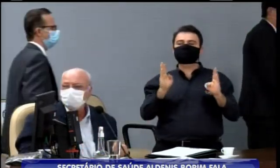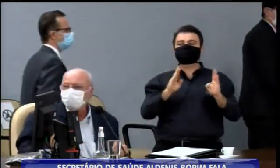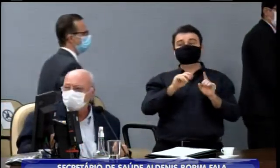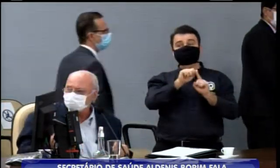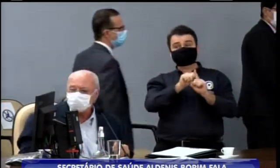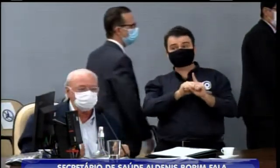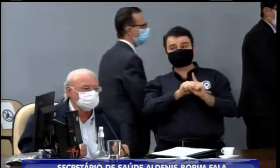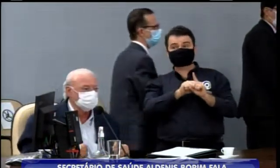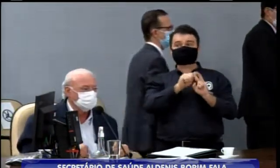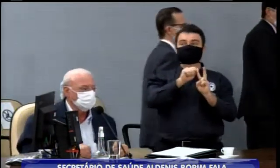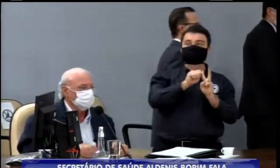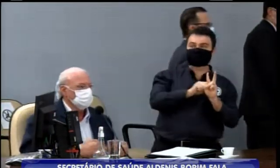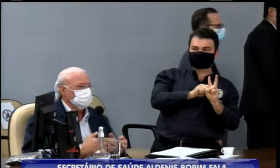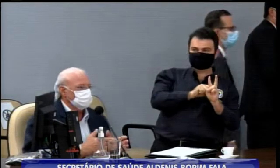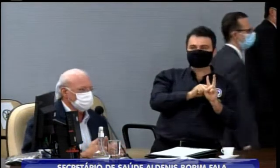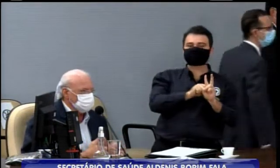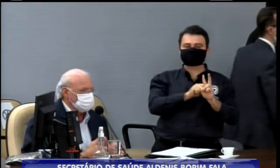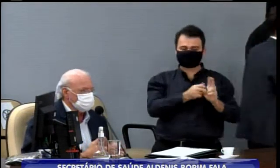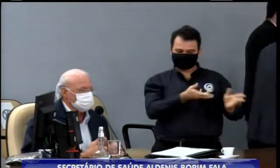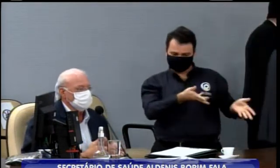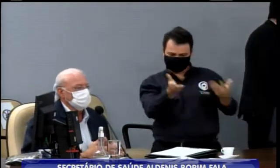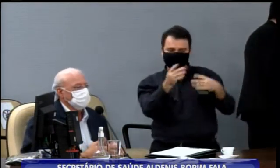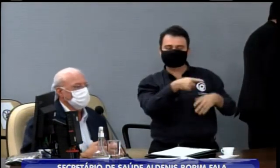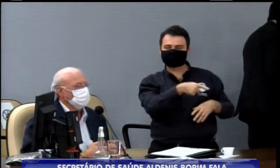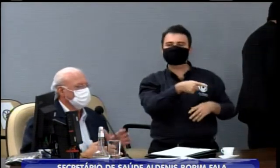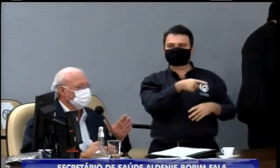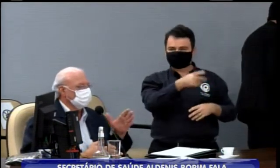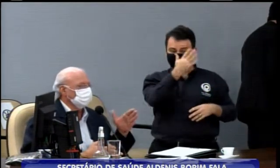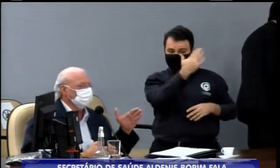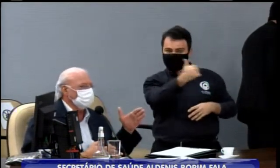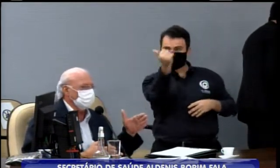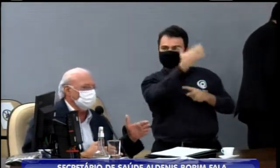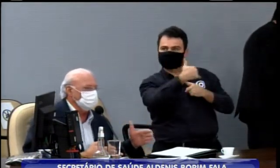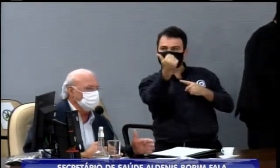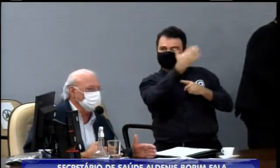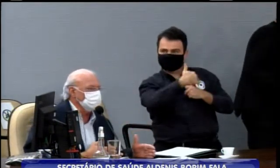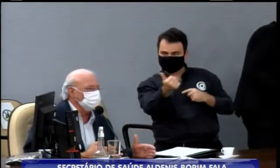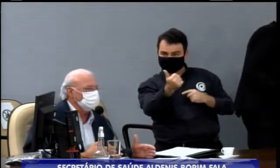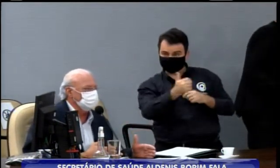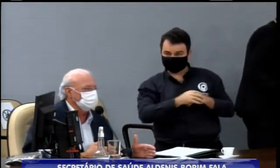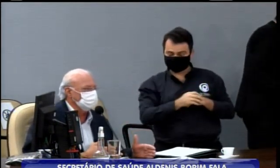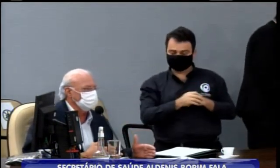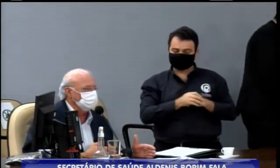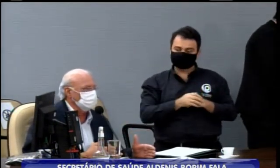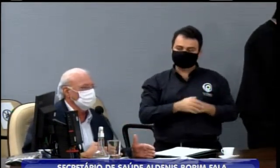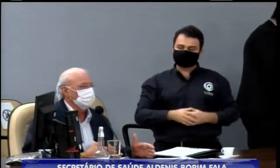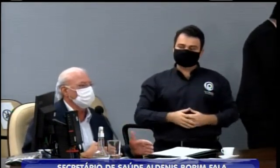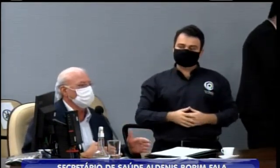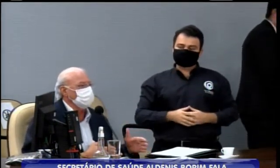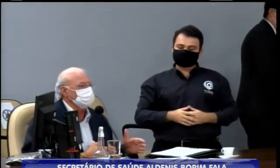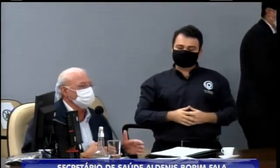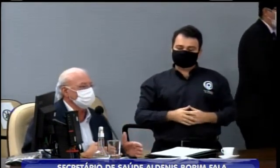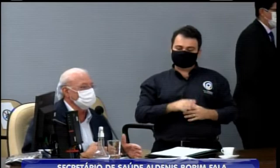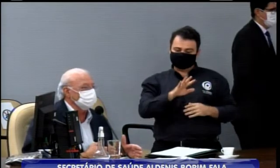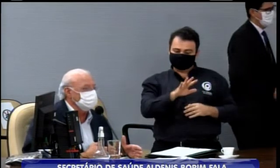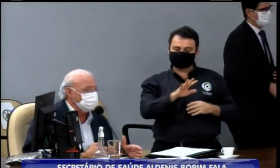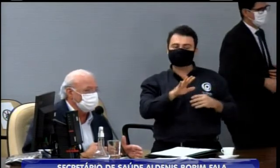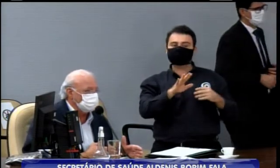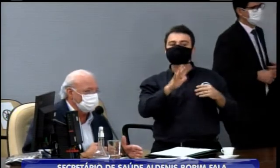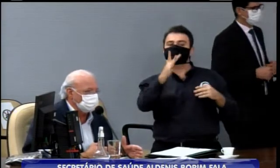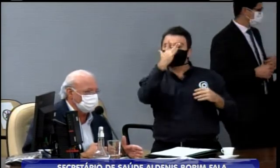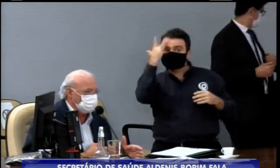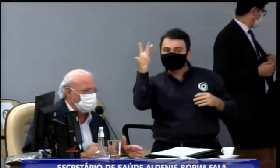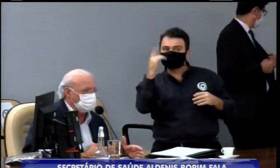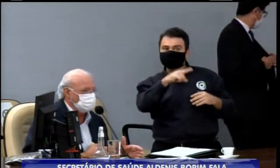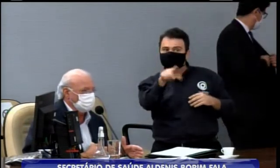chega para a gente? X. Então, tem a demanda reprimida, mais a